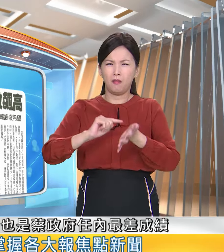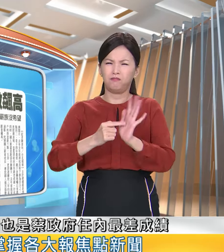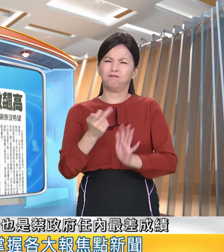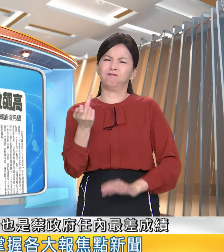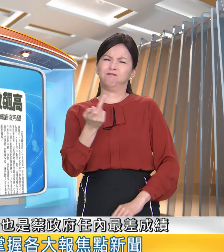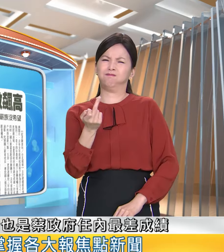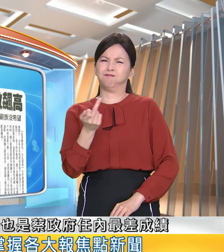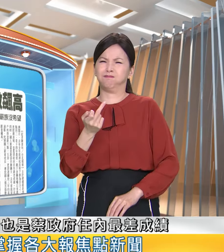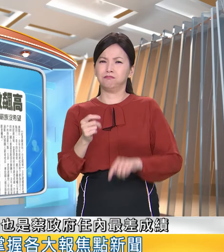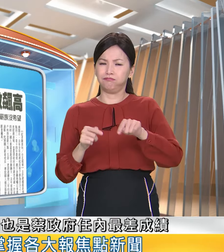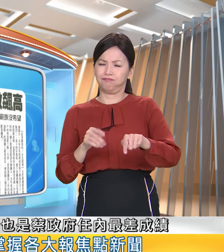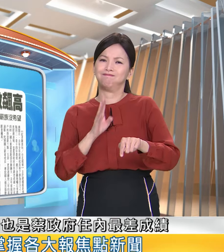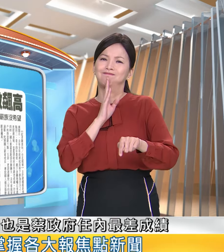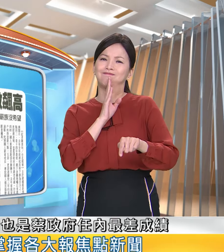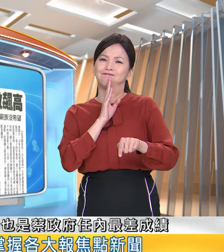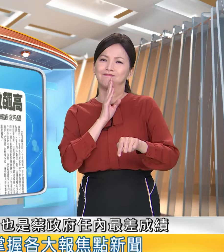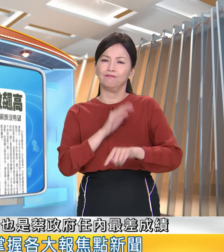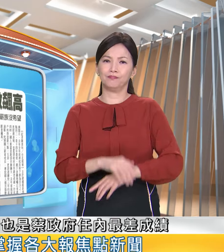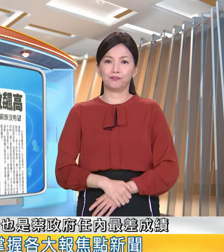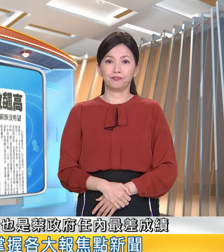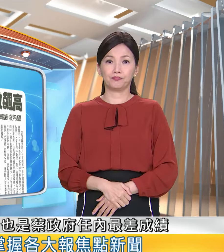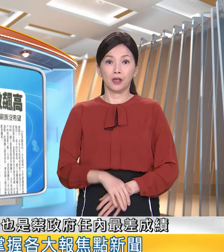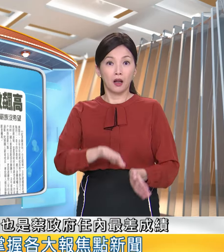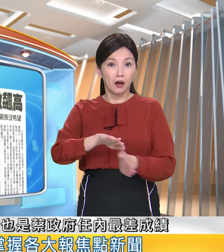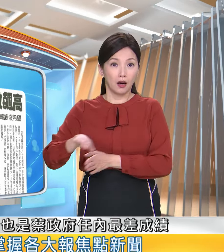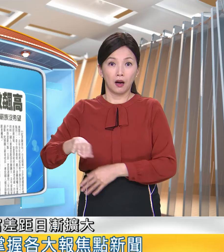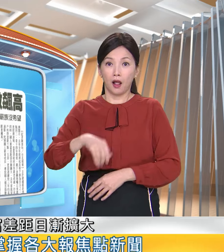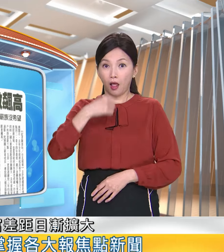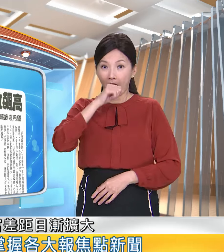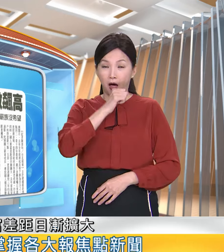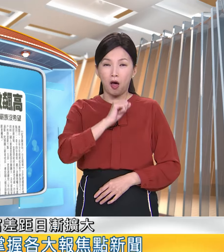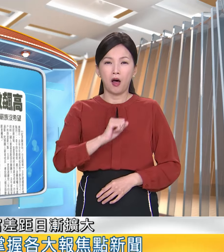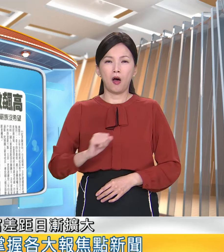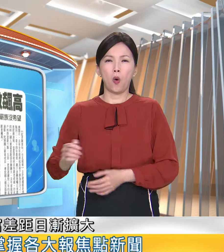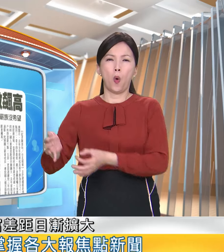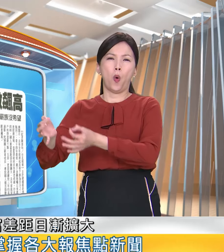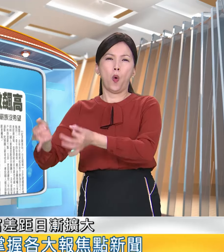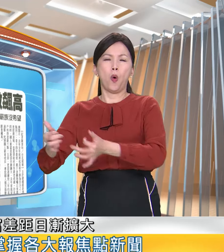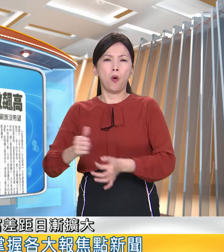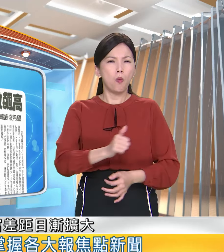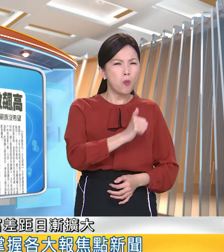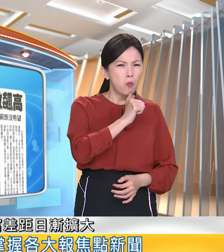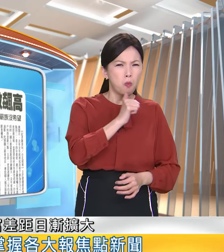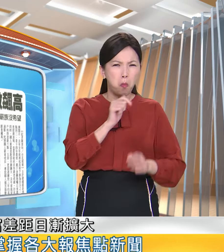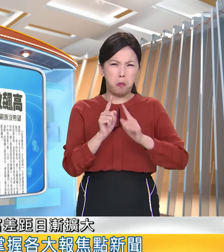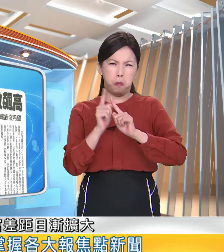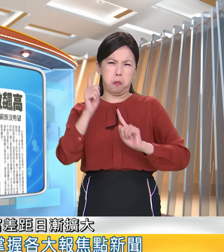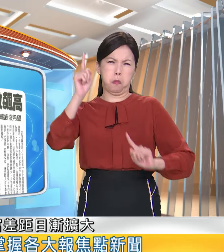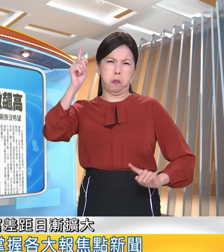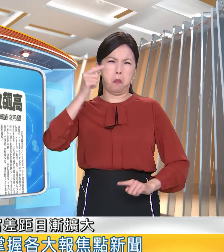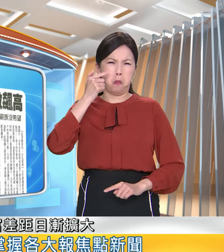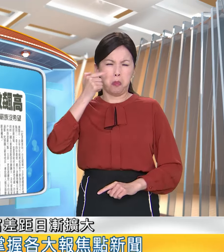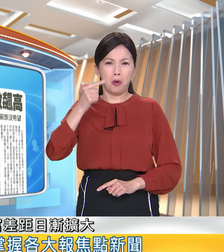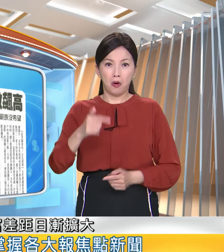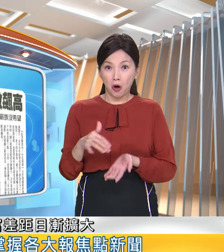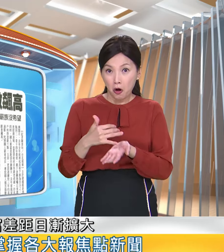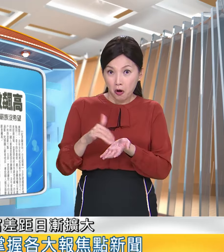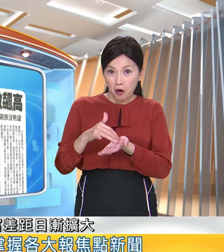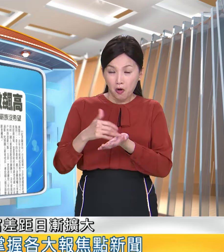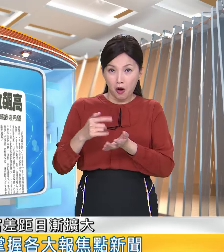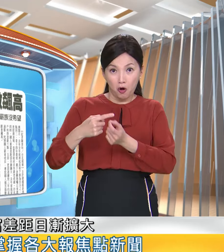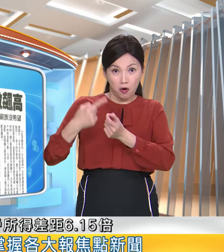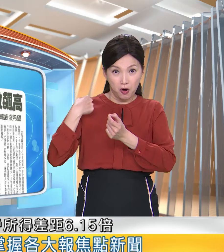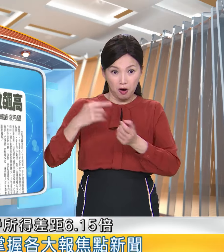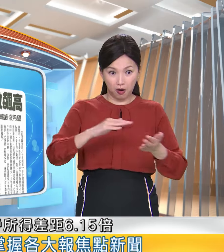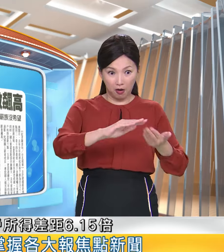内最差的成绩。同时，国人贫富差距日渐扩大。